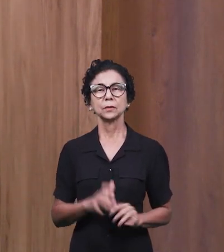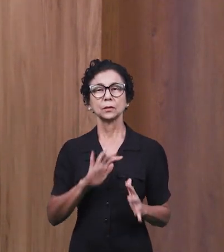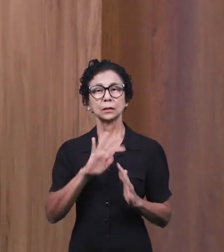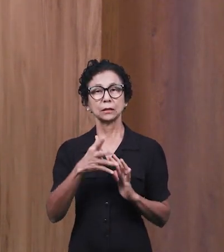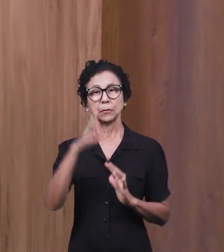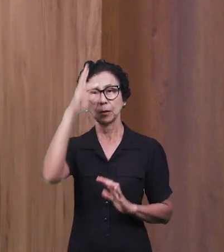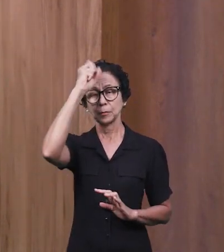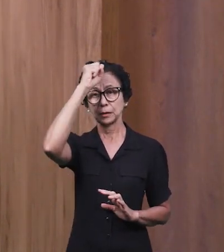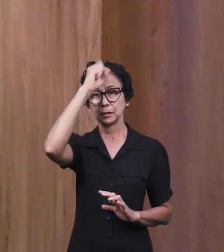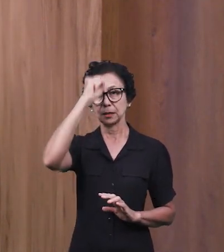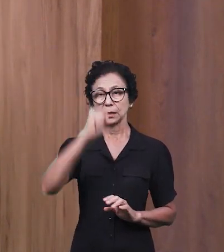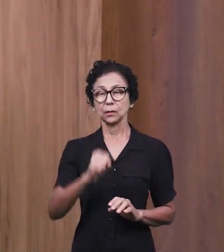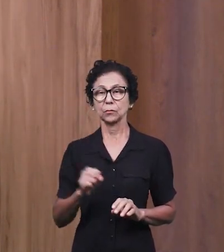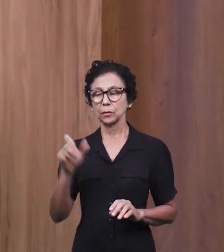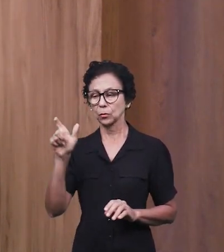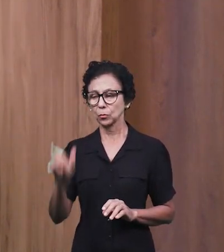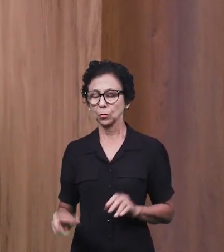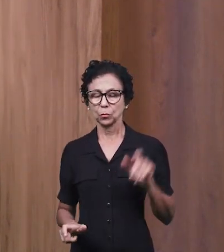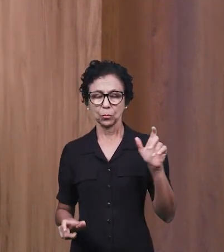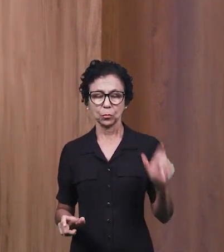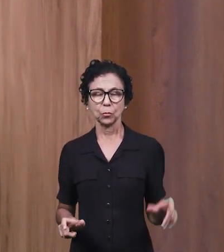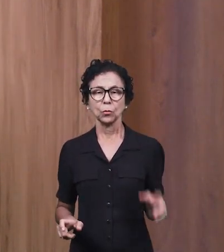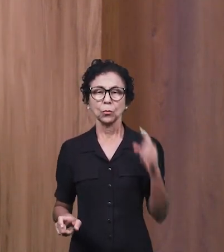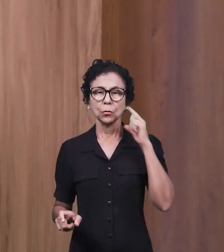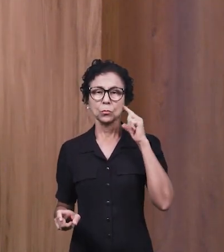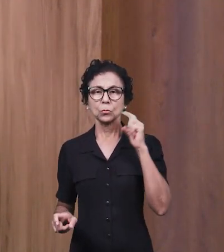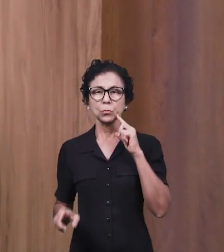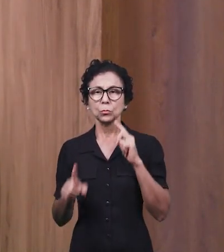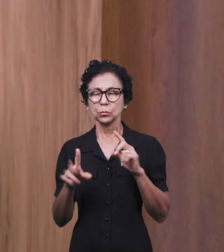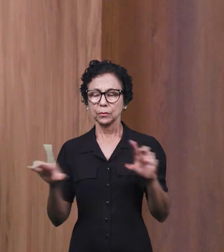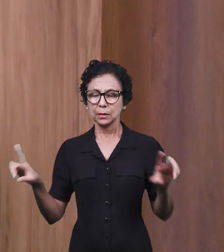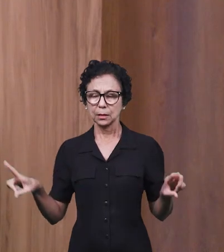Libras, e aí o sinal que você souber, você pode